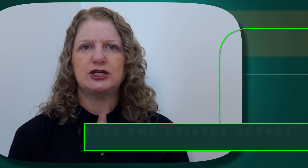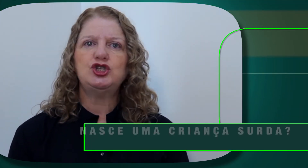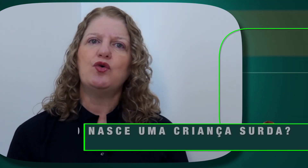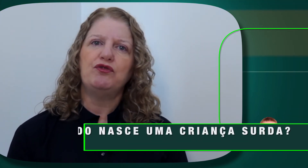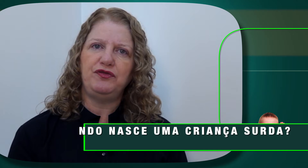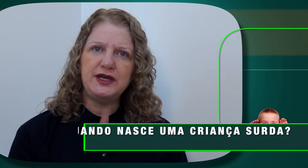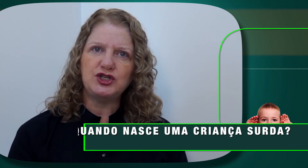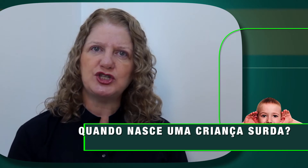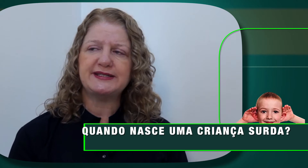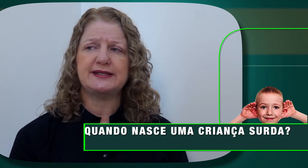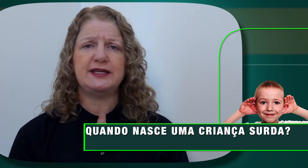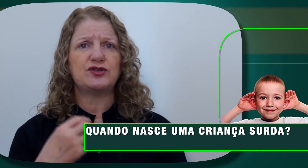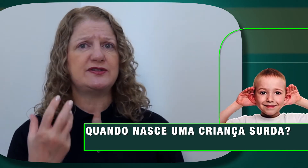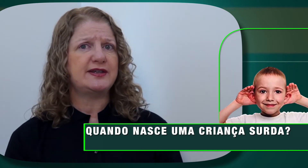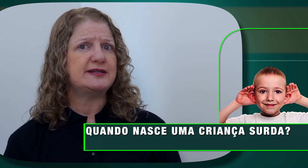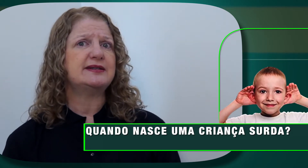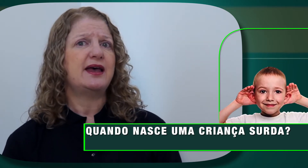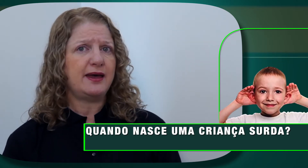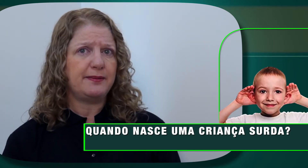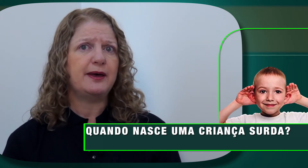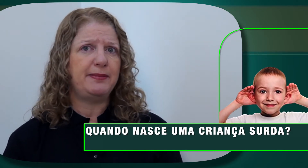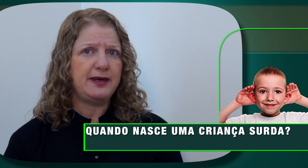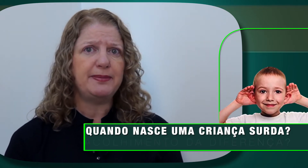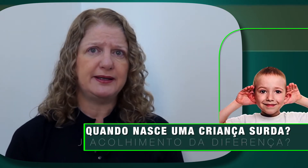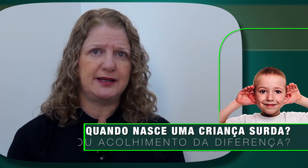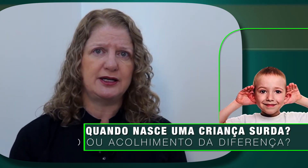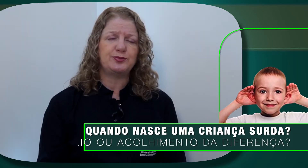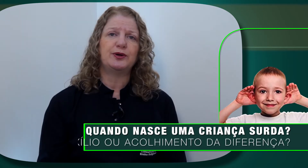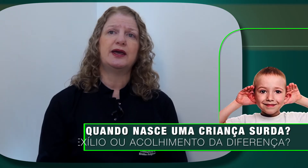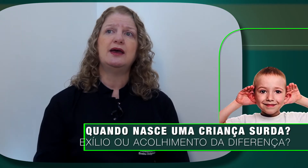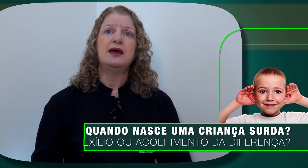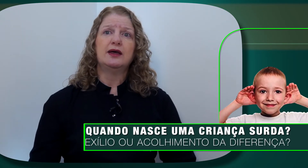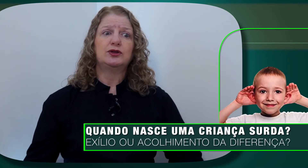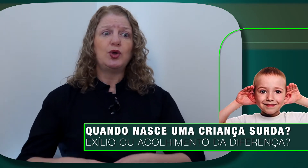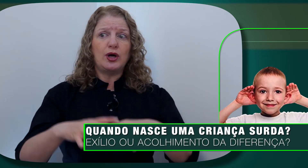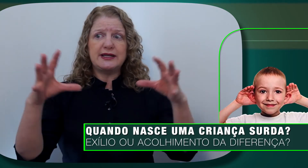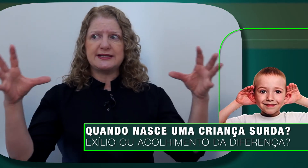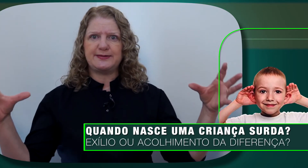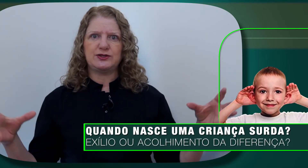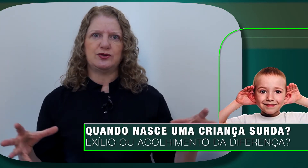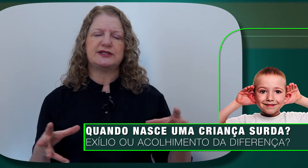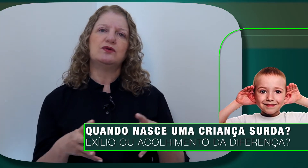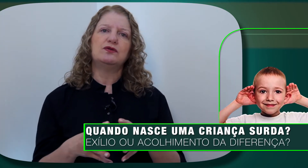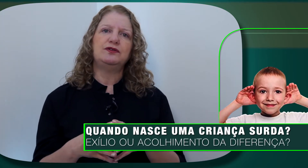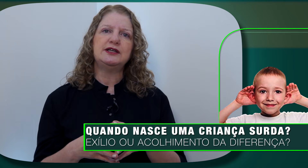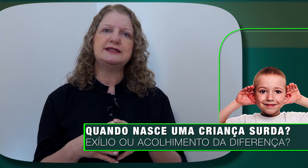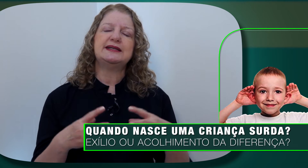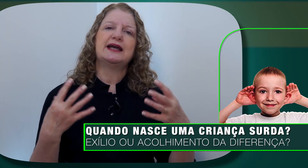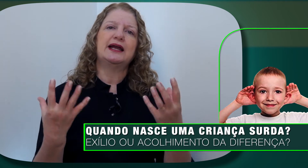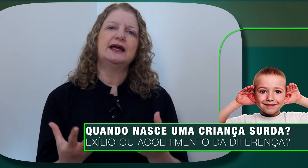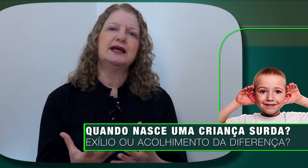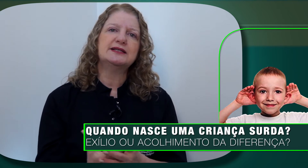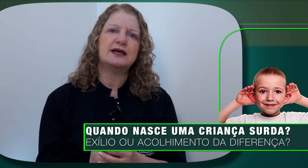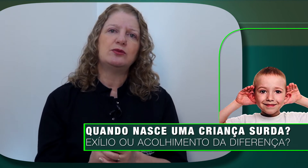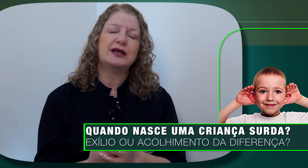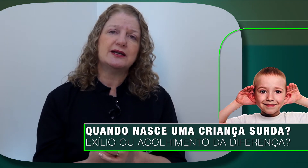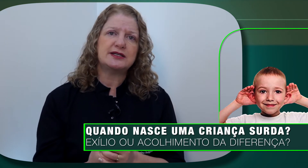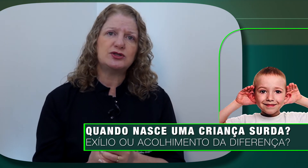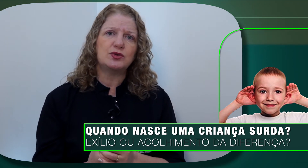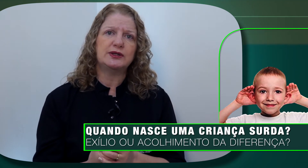de ouvintes, isso às vezes é bem impactante, porque todas as pessoas são ouvintes e aquela criança é uma criança surda.